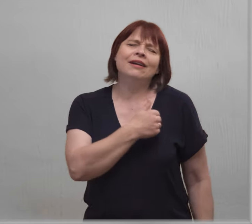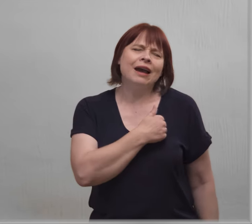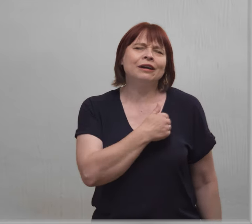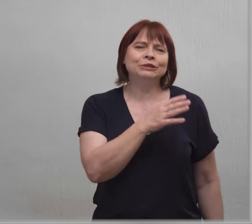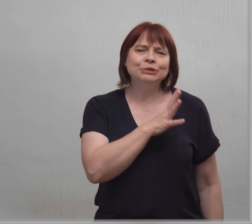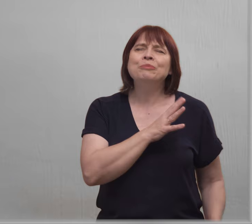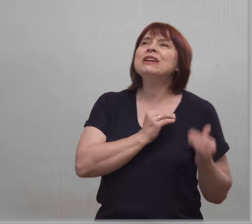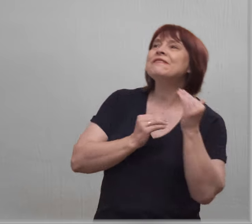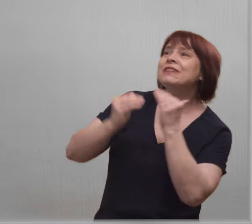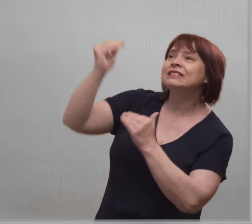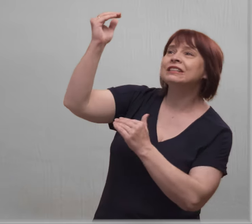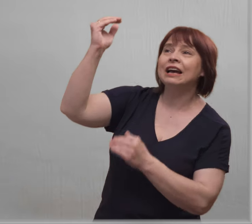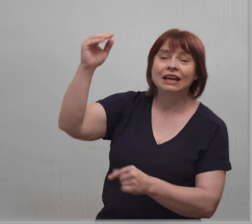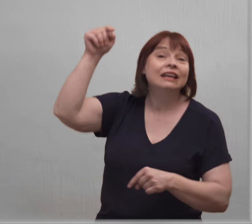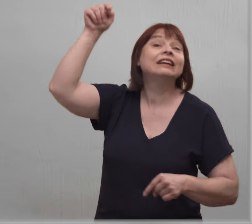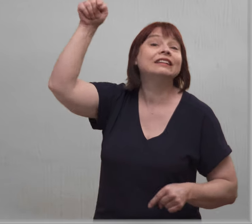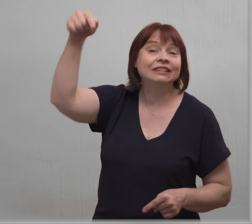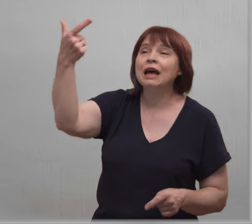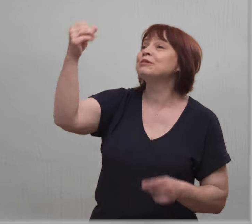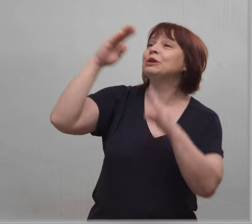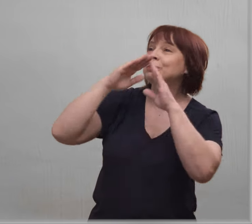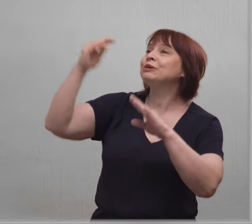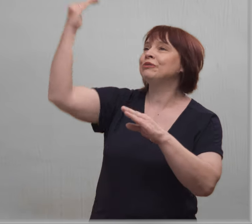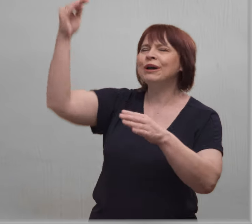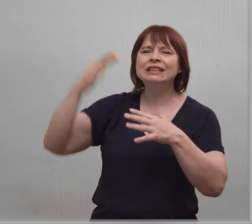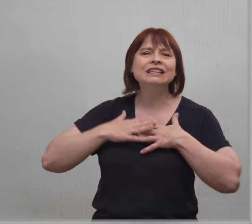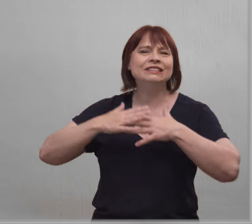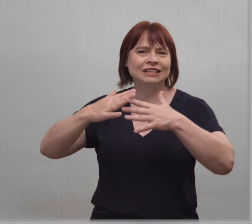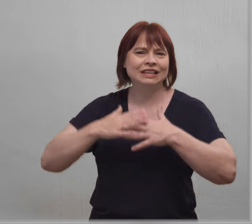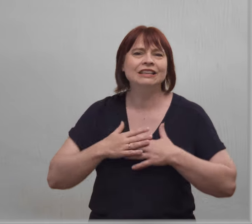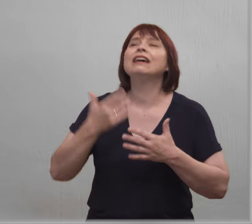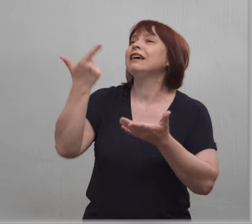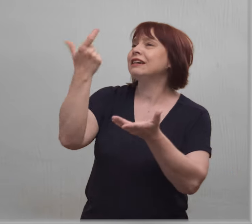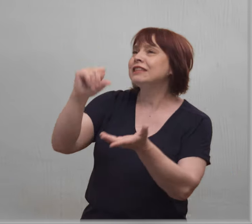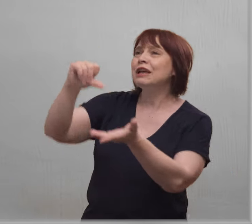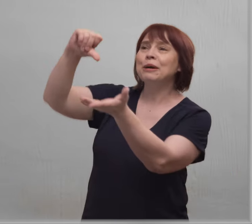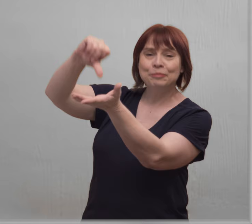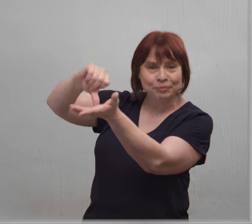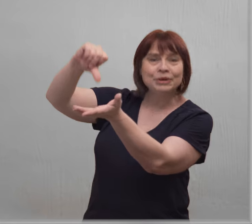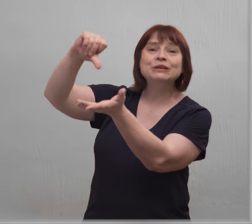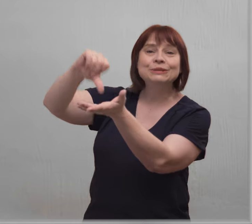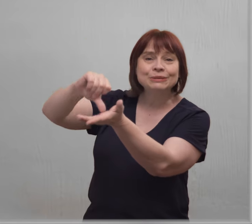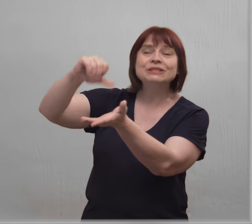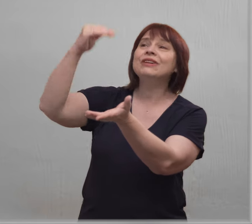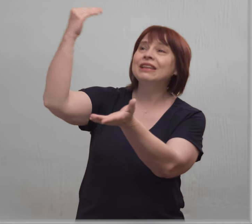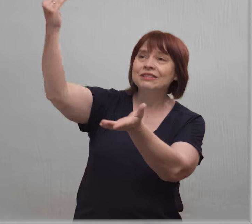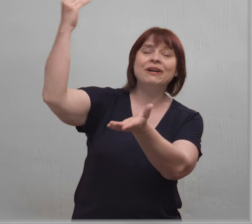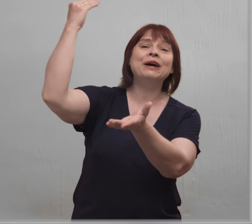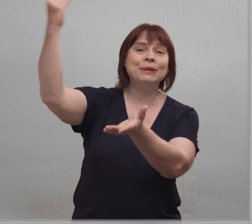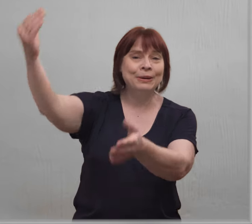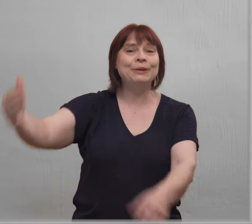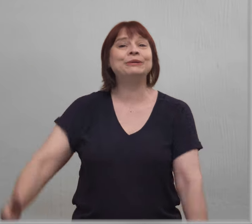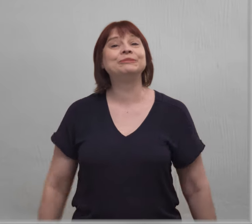Иисус. Я хочу быть выше, там, где дух твой дышит, где